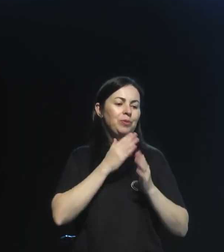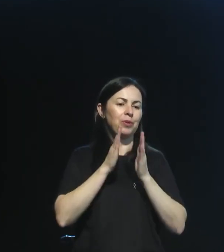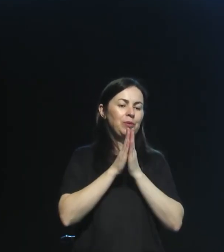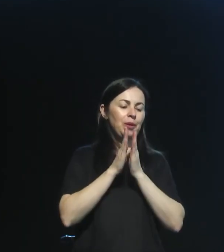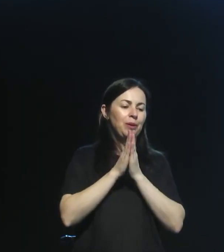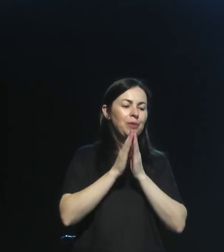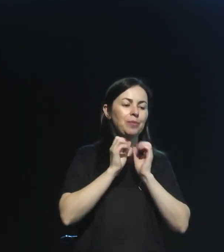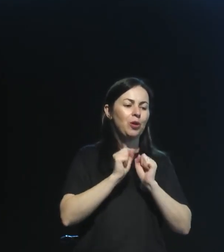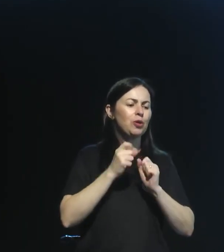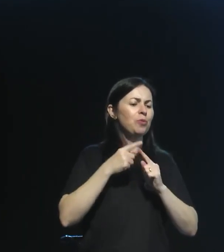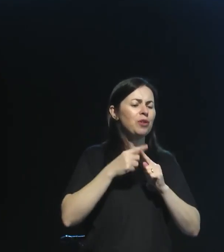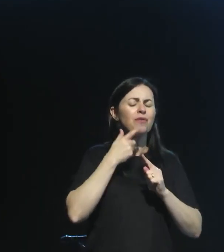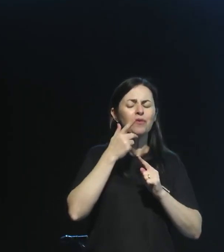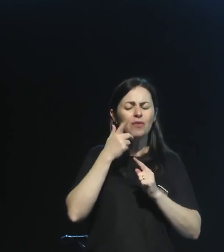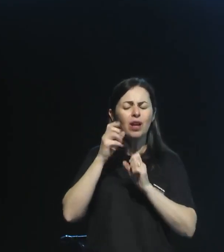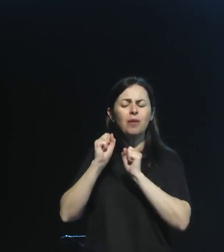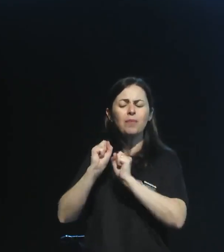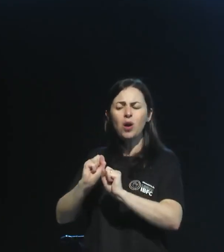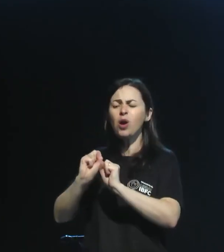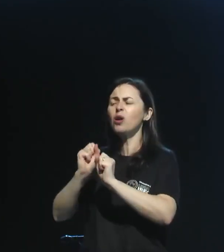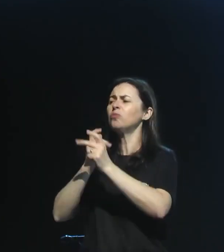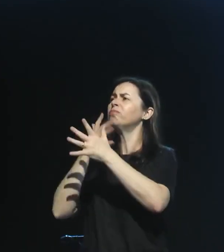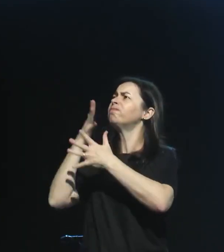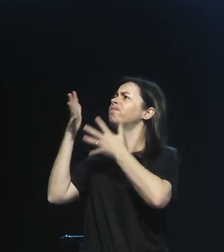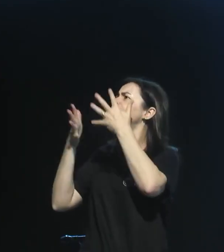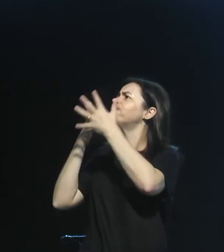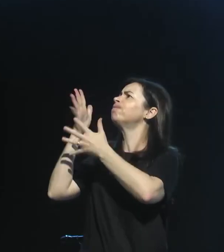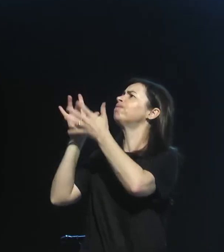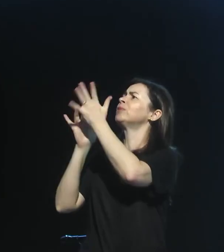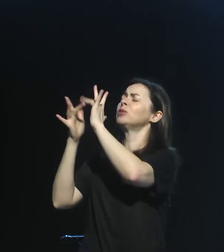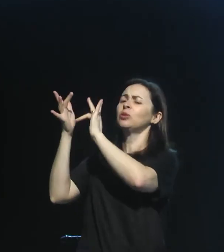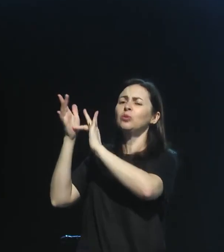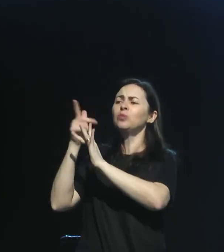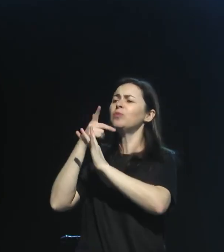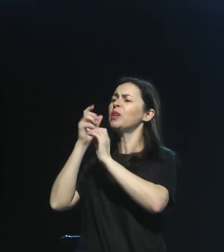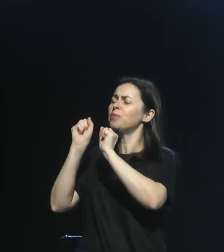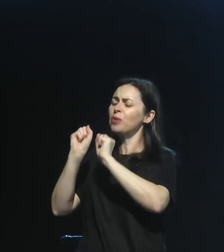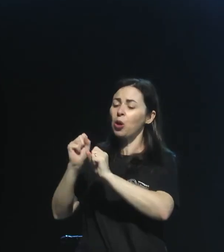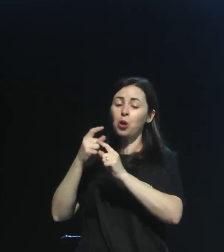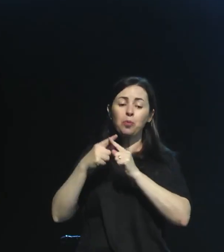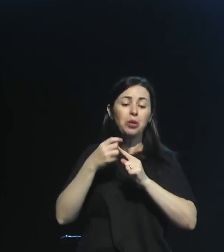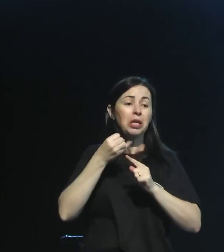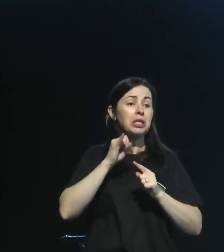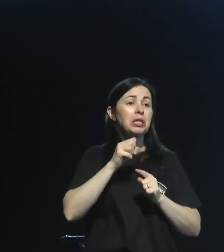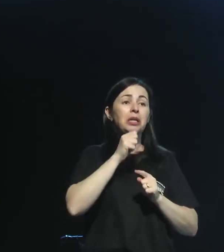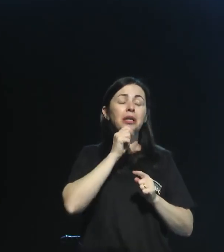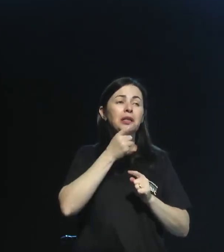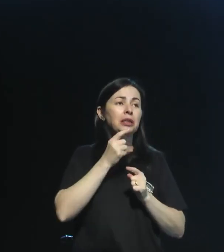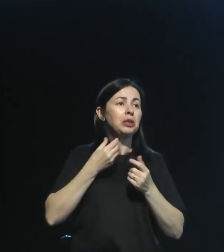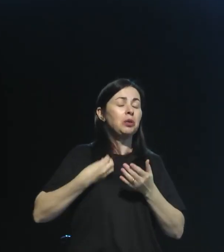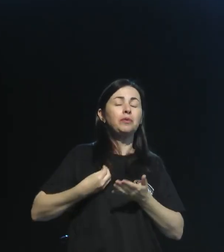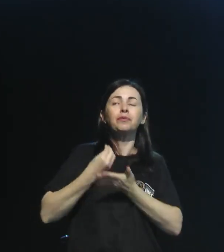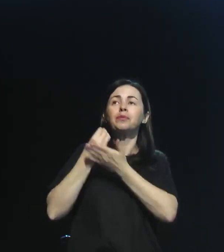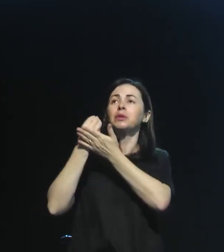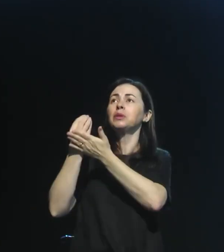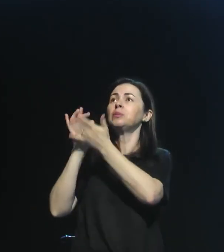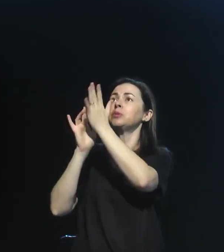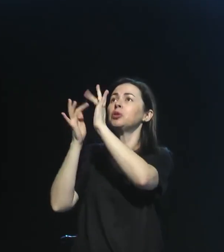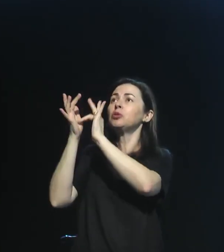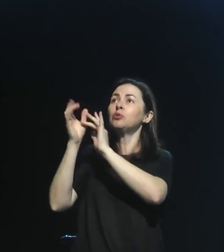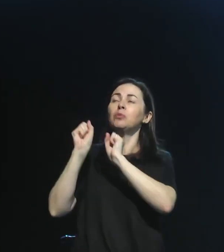honesto, seja real. Se você talvez não entregou a sua vida a Jesus, é a oportunidade de fazer isso também. Faça, fale com